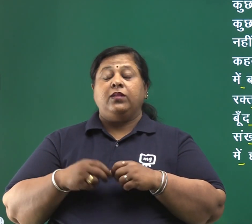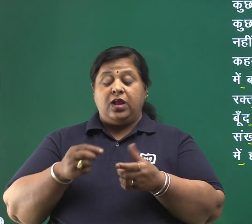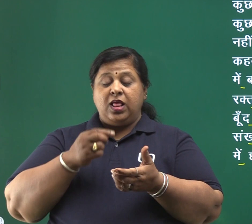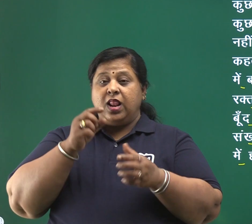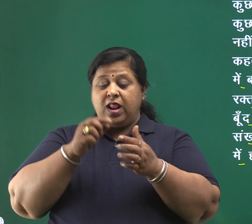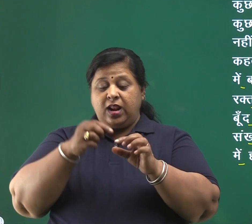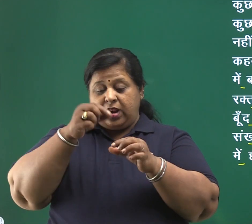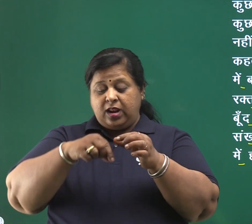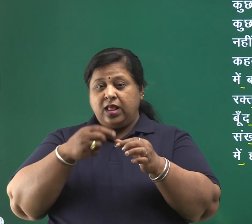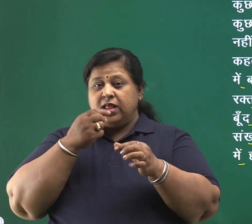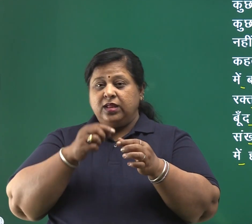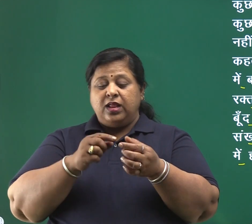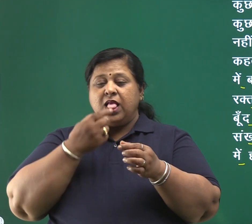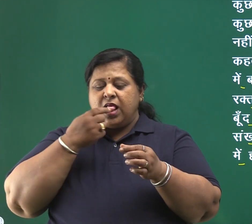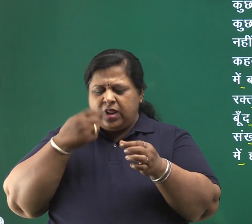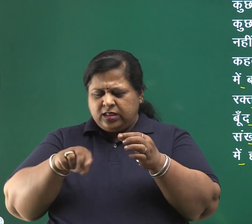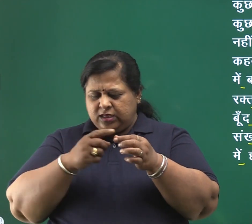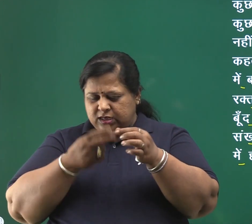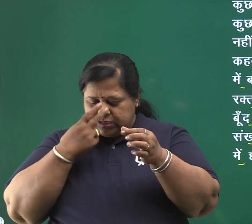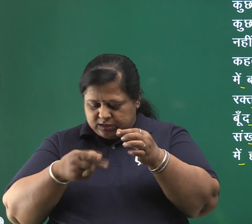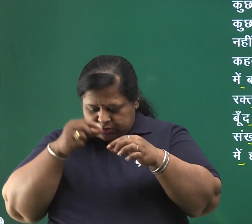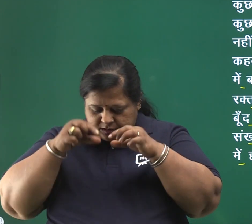रक्त की जांच करते हैं